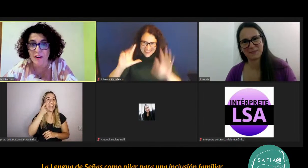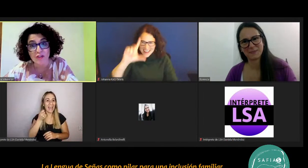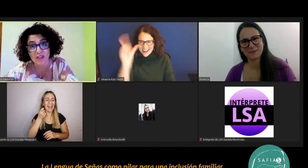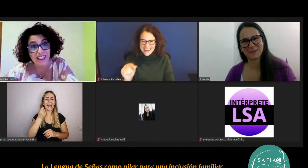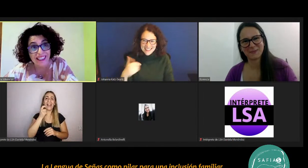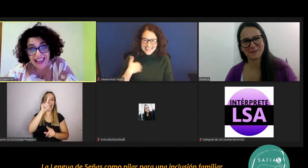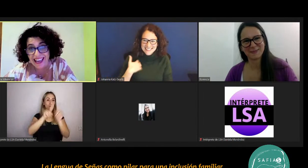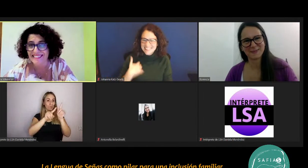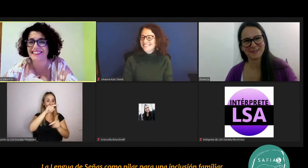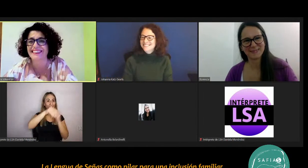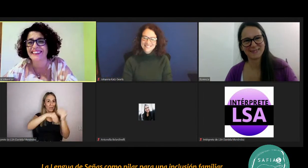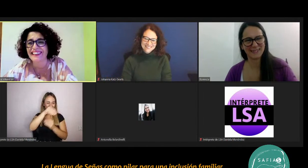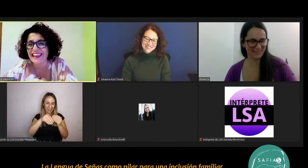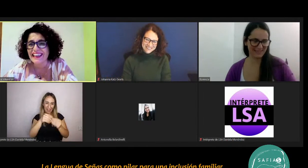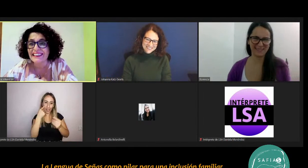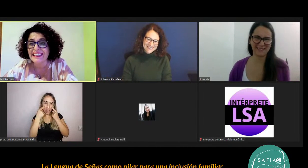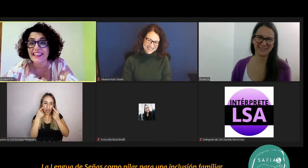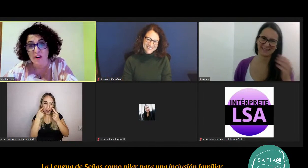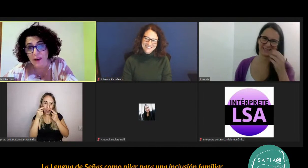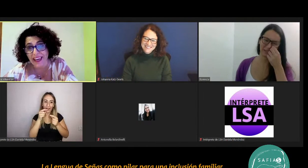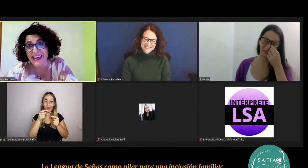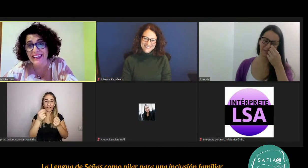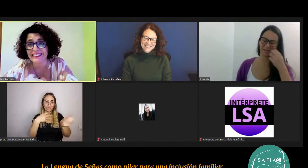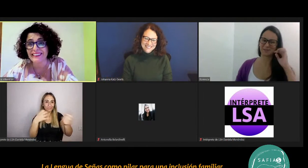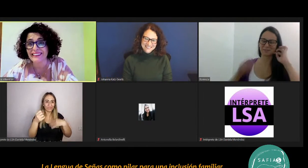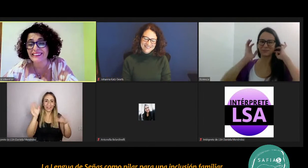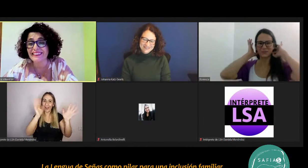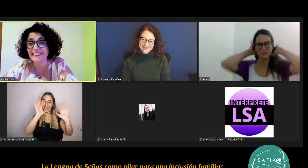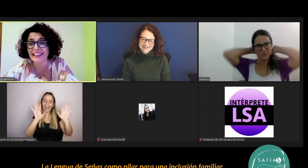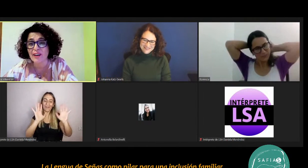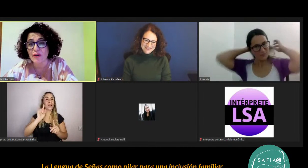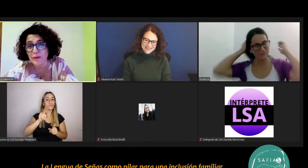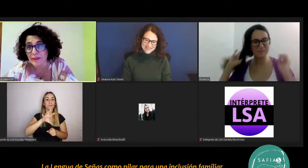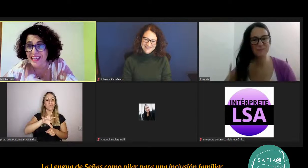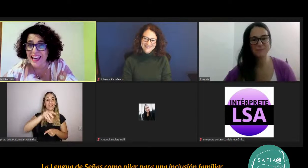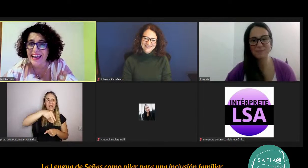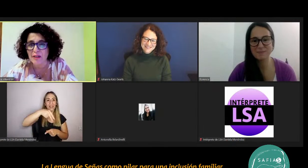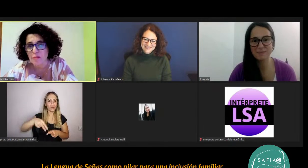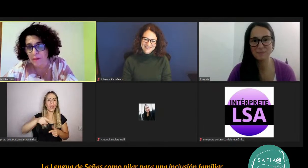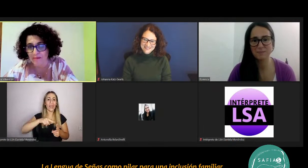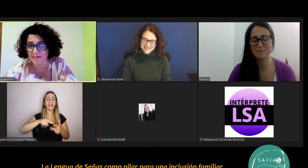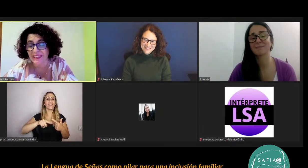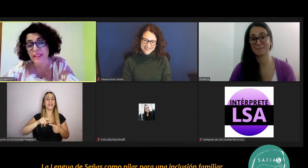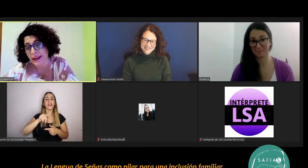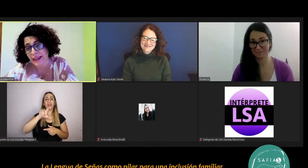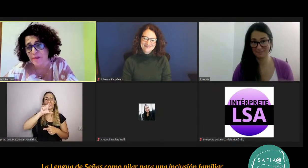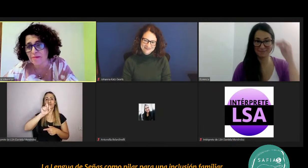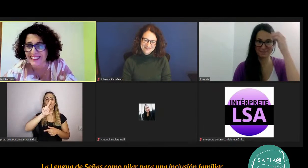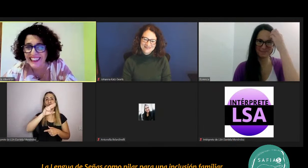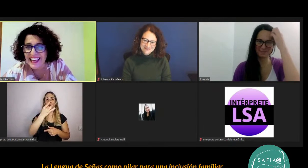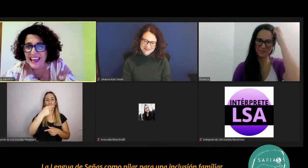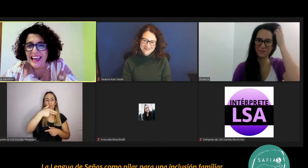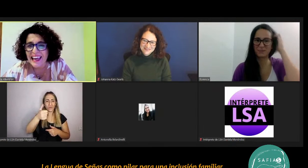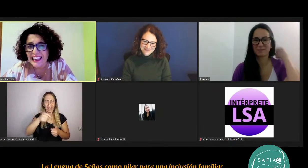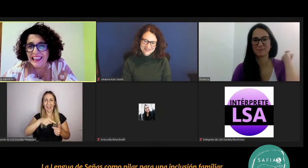familias conocidas, desde Neuquén, desde Coruña, bueno, desde